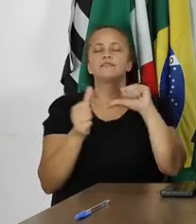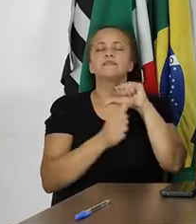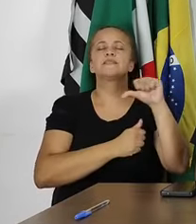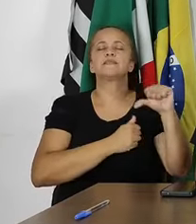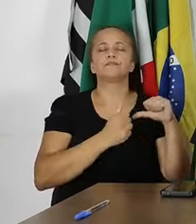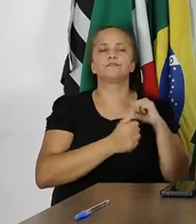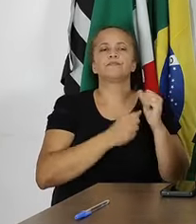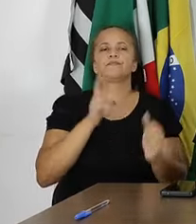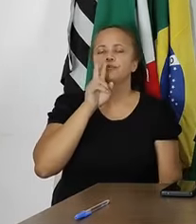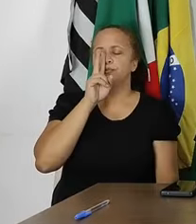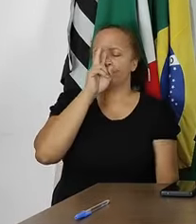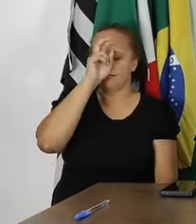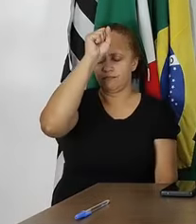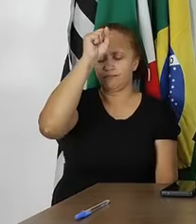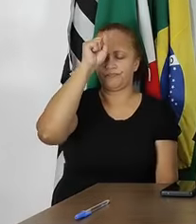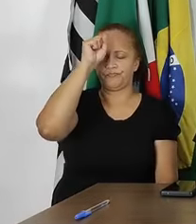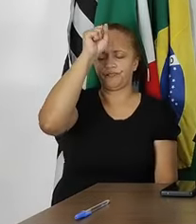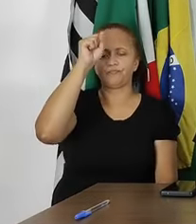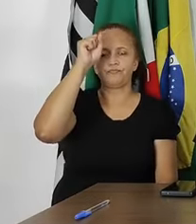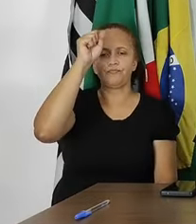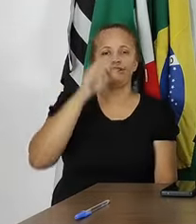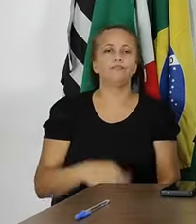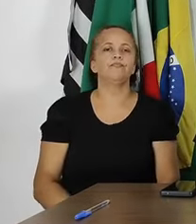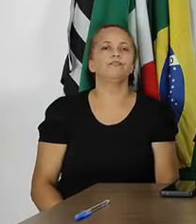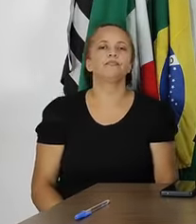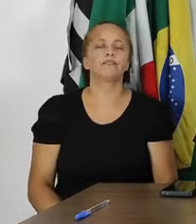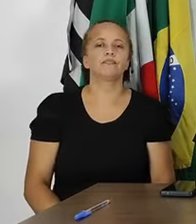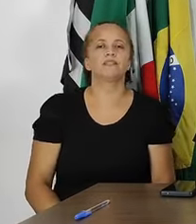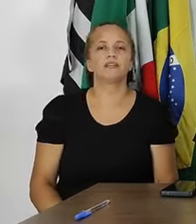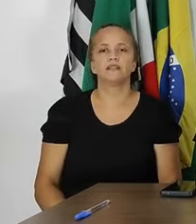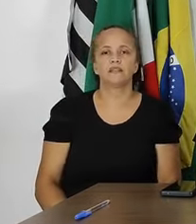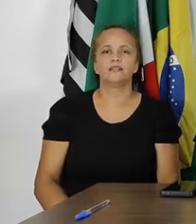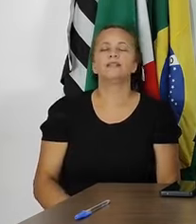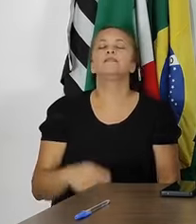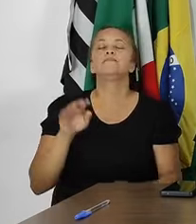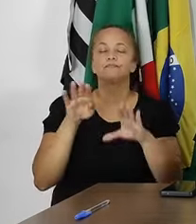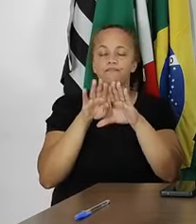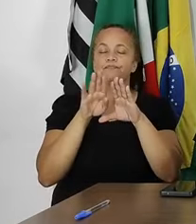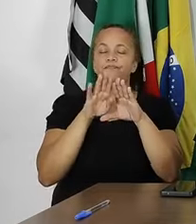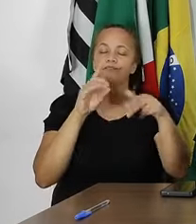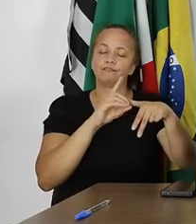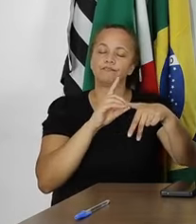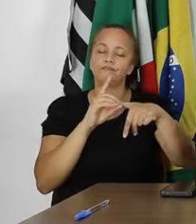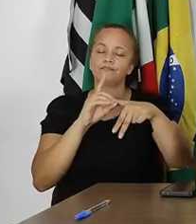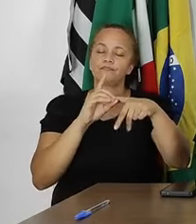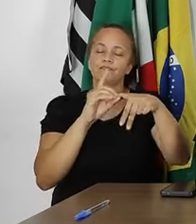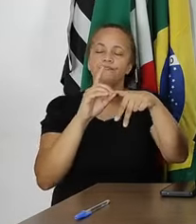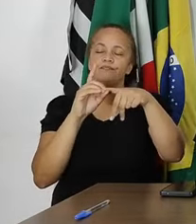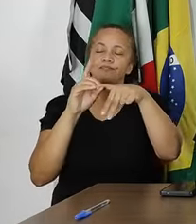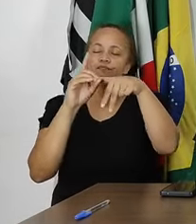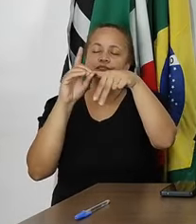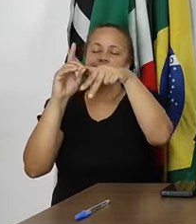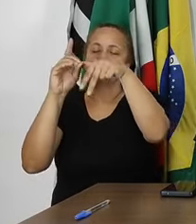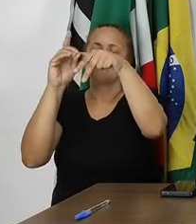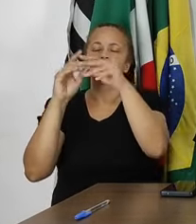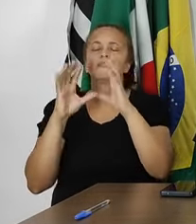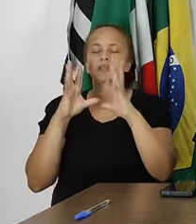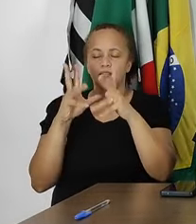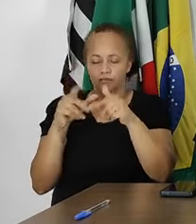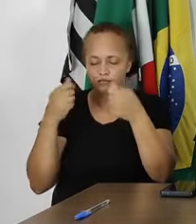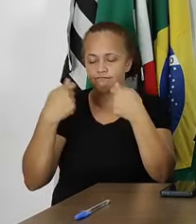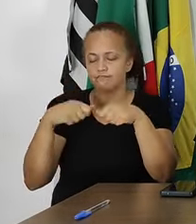sejamos fortalecidos, sejamos, Pai, de fato direcionados pelo Senhor em tudo aquilo que nós